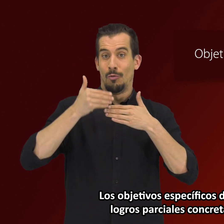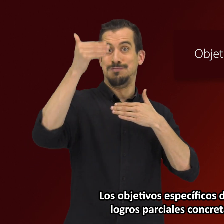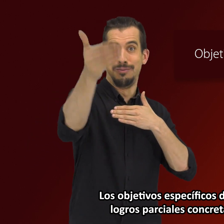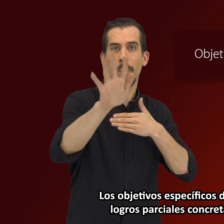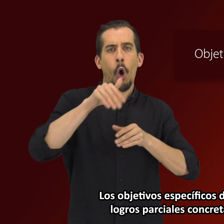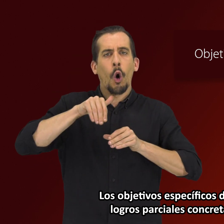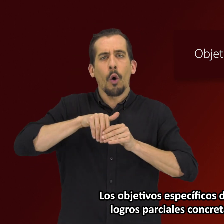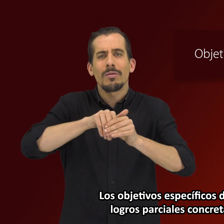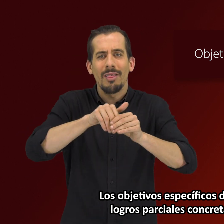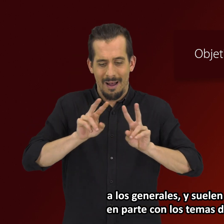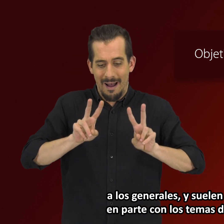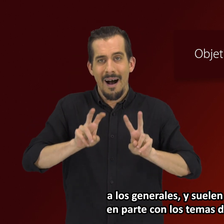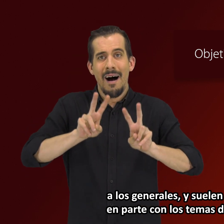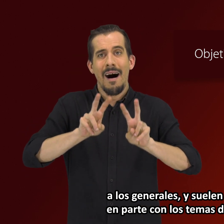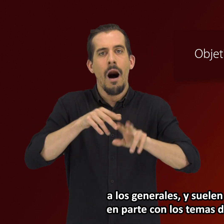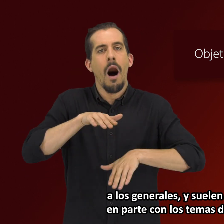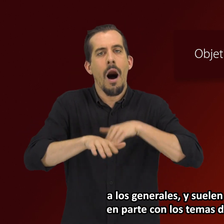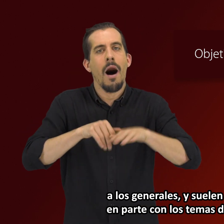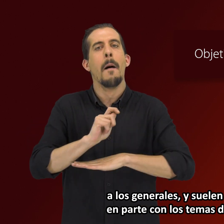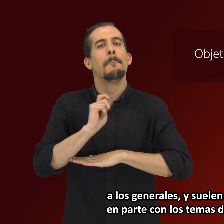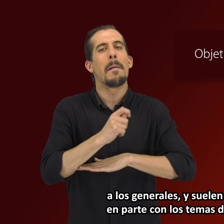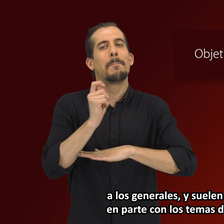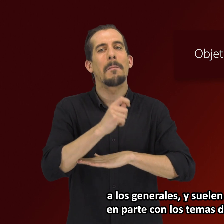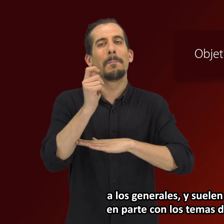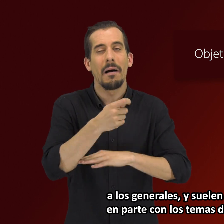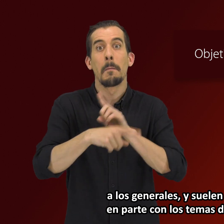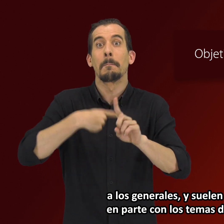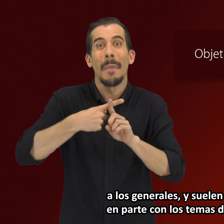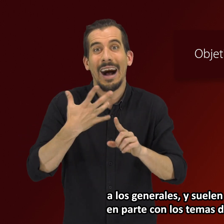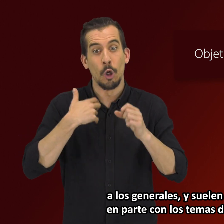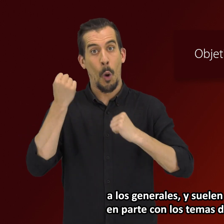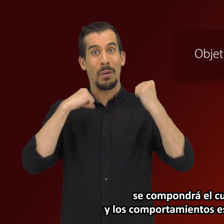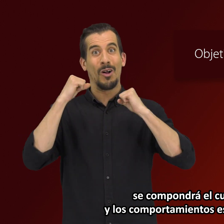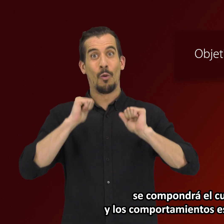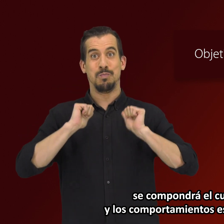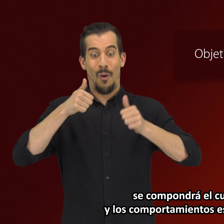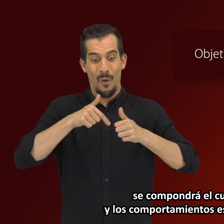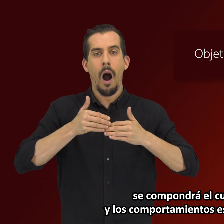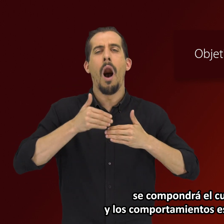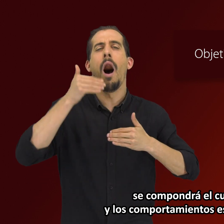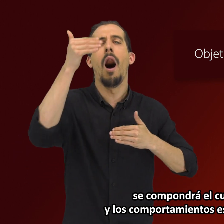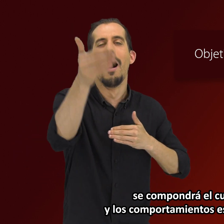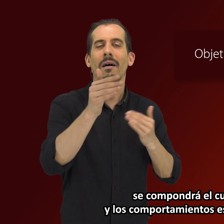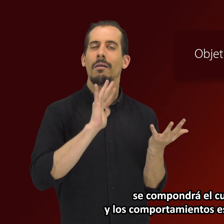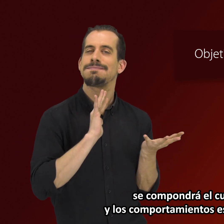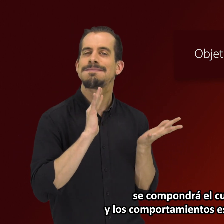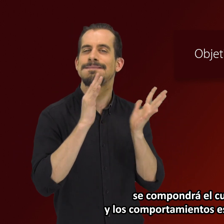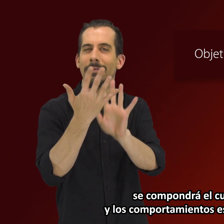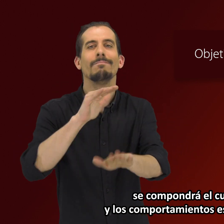logros parciales, concretando así los generales, y suelen coincidir en parte con los temas de los que se compondrá el